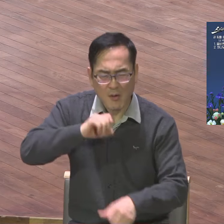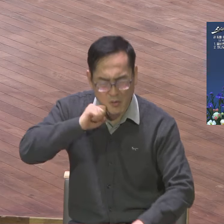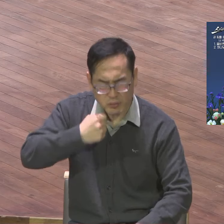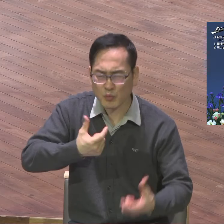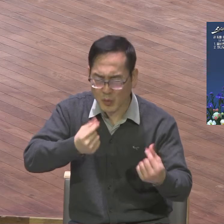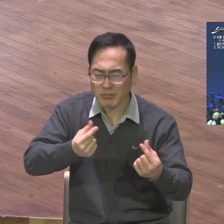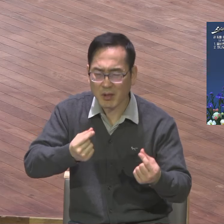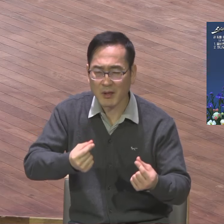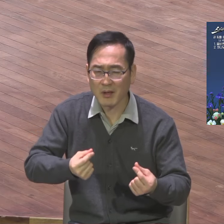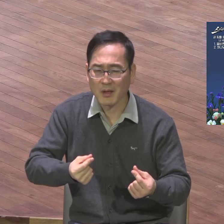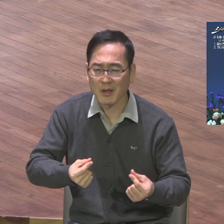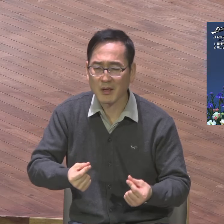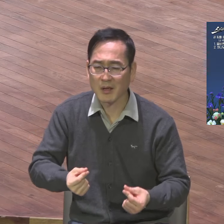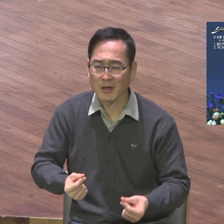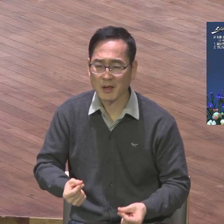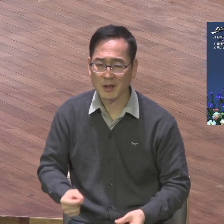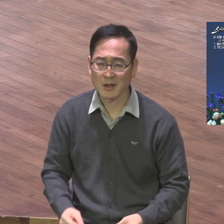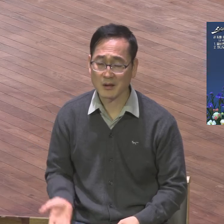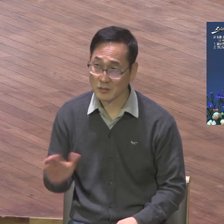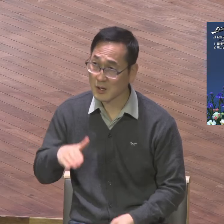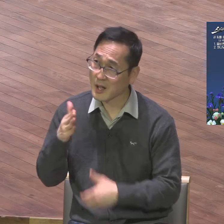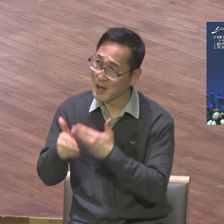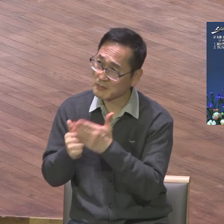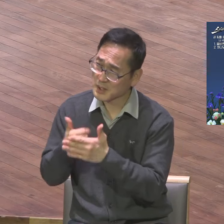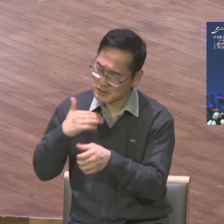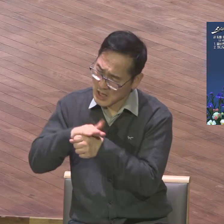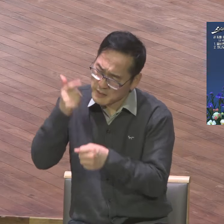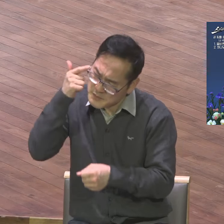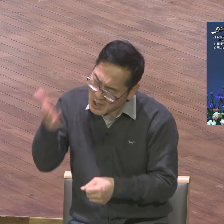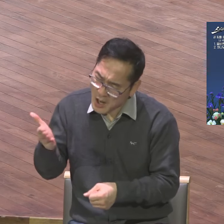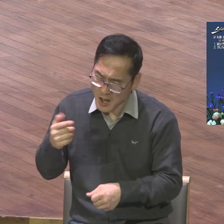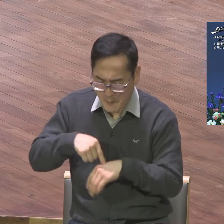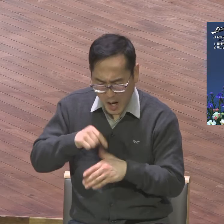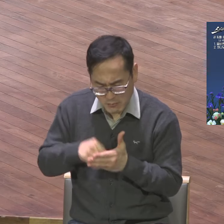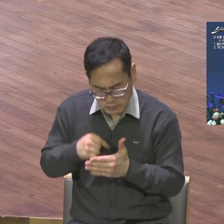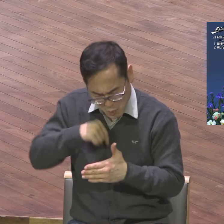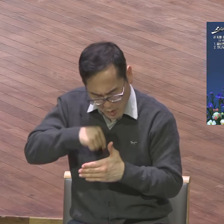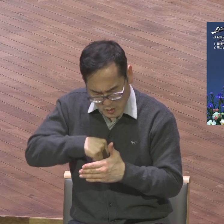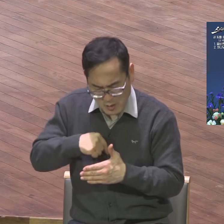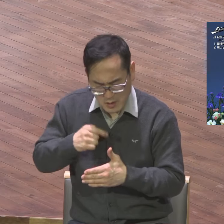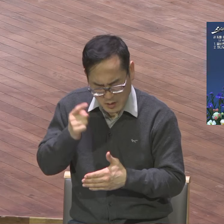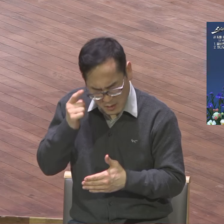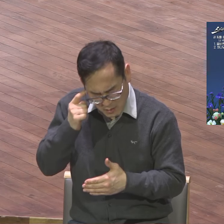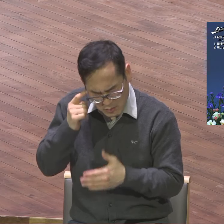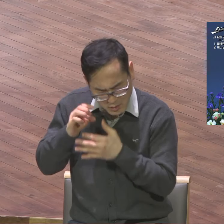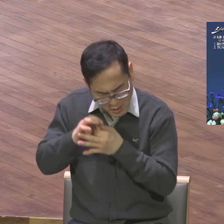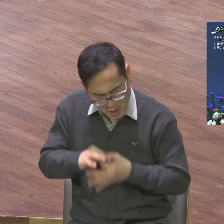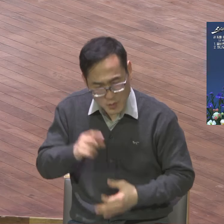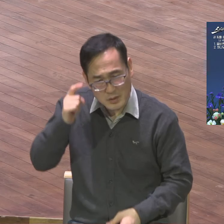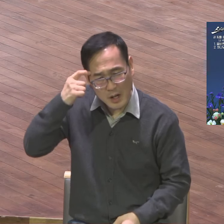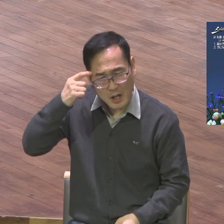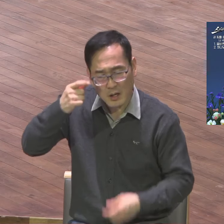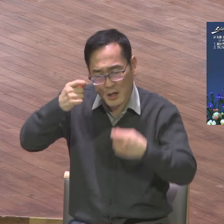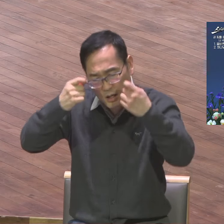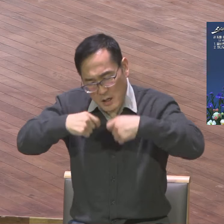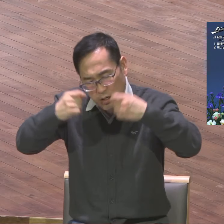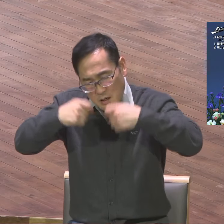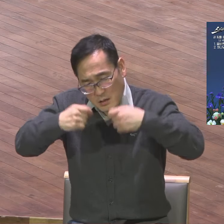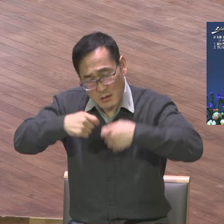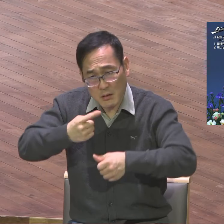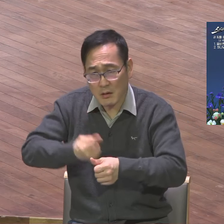거 없는데 왜 이런 마음을 하나님 주시는지 계속 왜 날 사랑합니까?